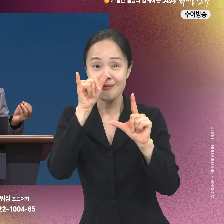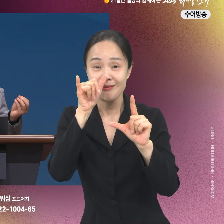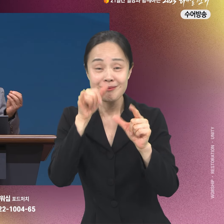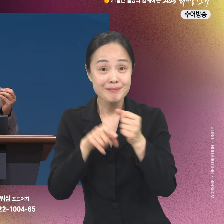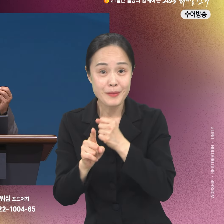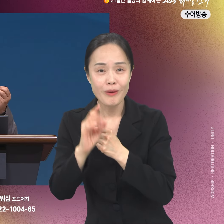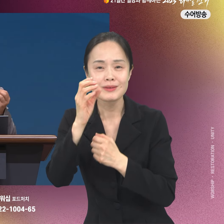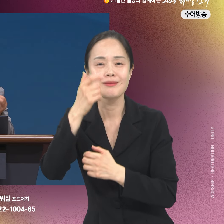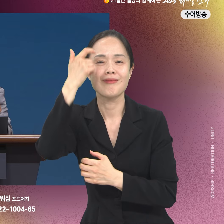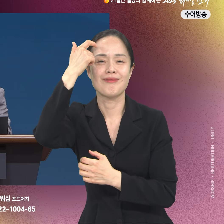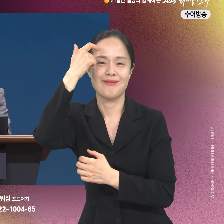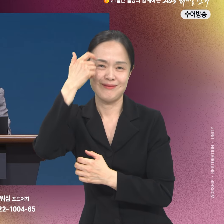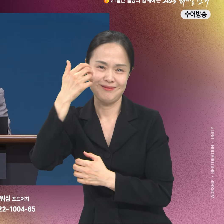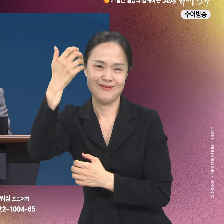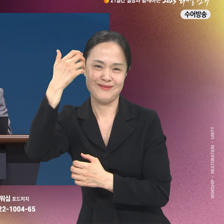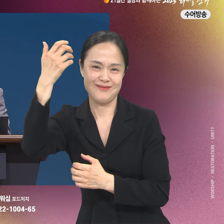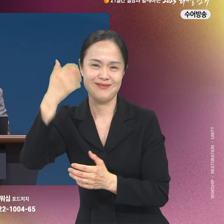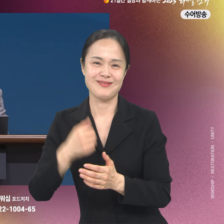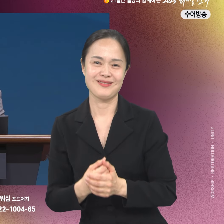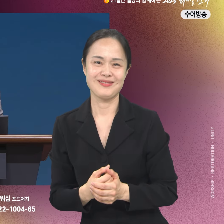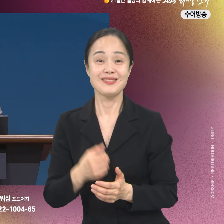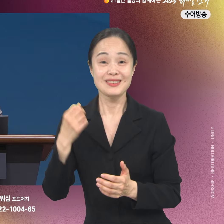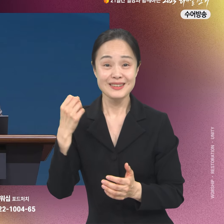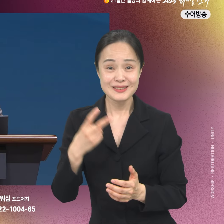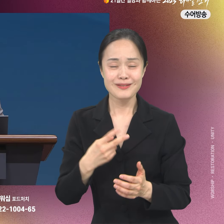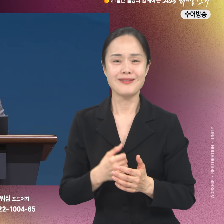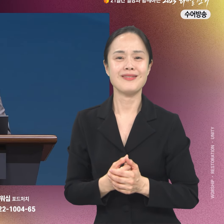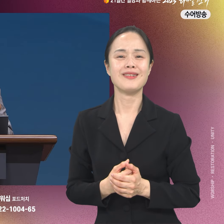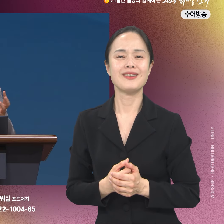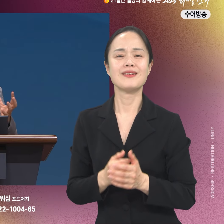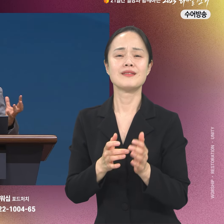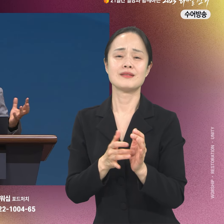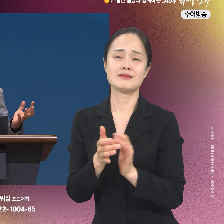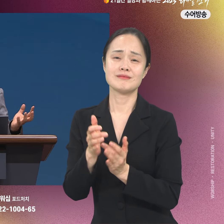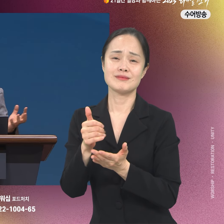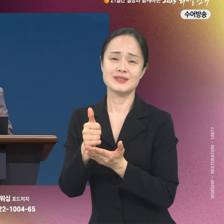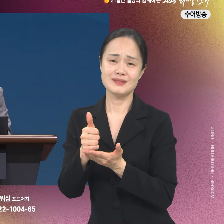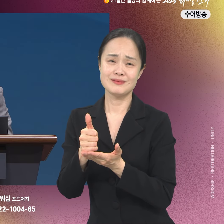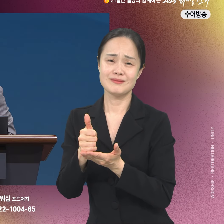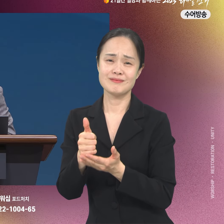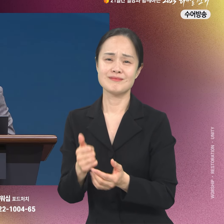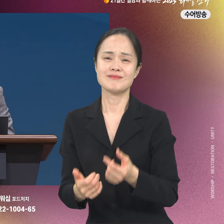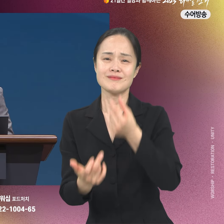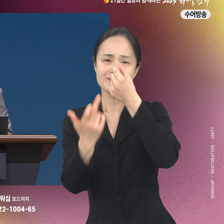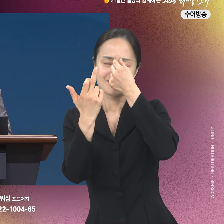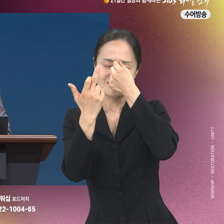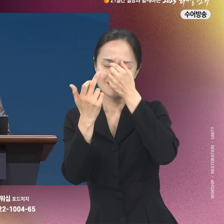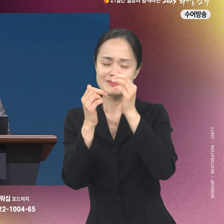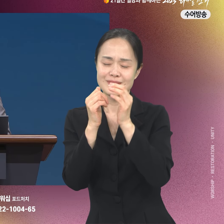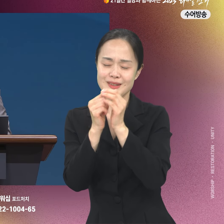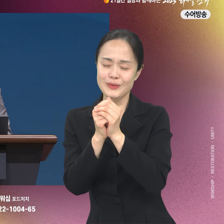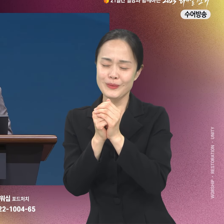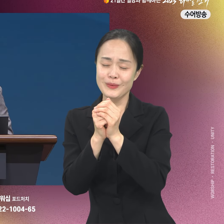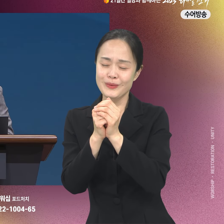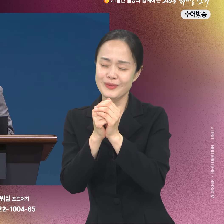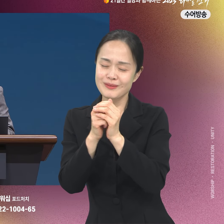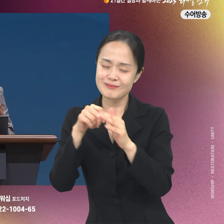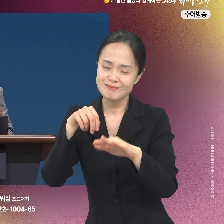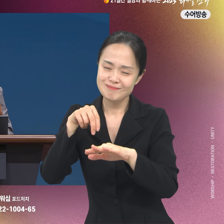때 반딧불처럼 묘사되어 있는데 성령의 불꽃이 주님을 에워싸면서